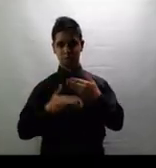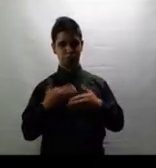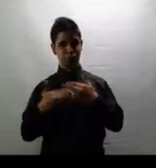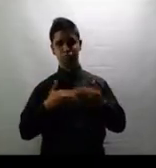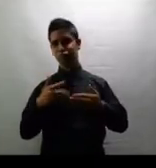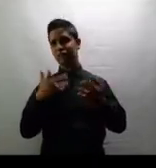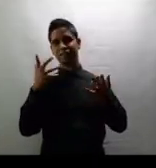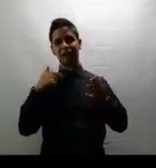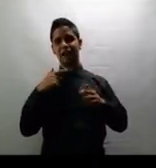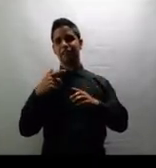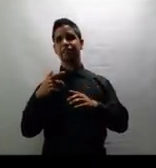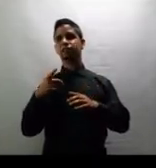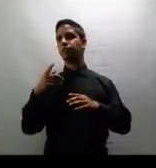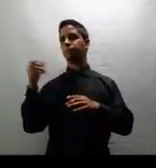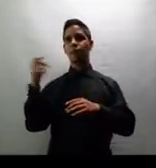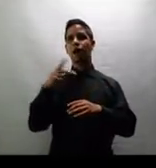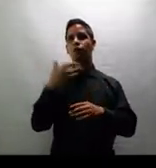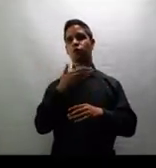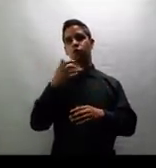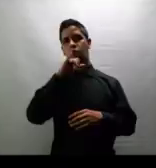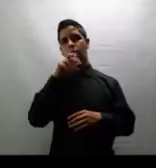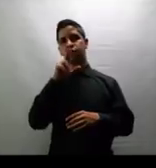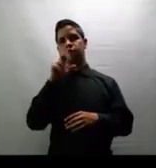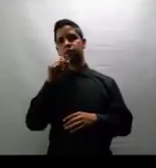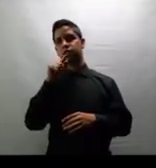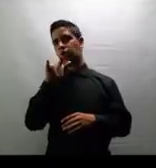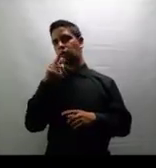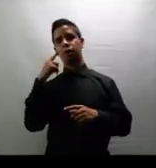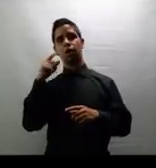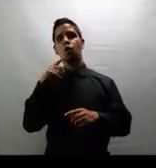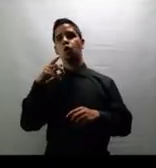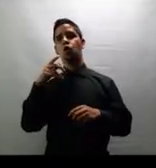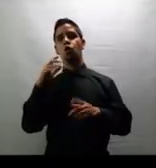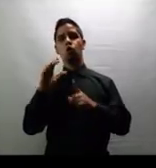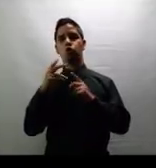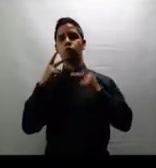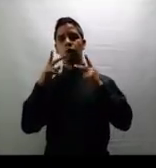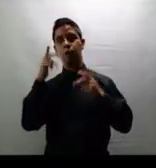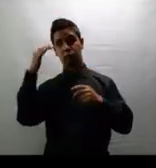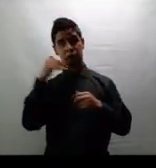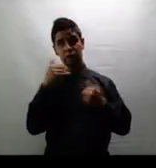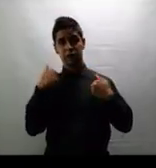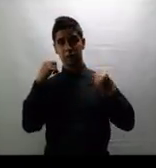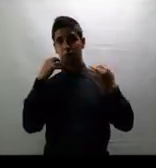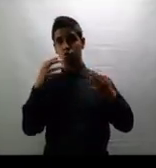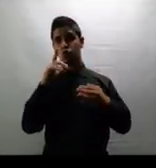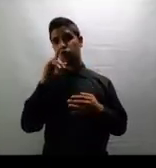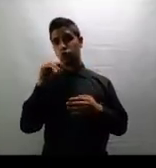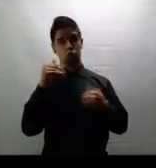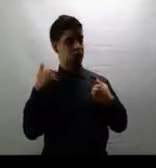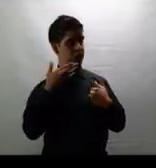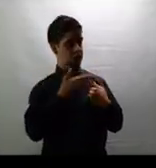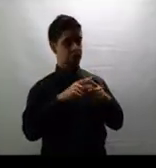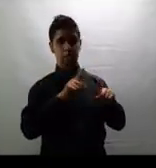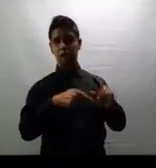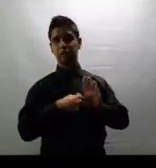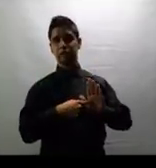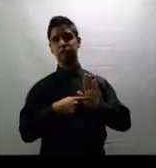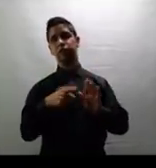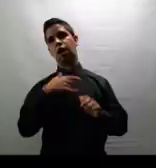con javier santiago de la fundación nacional para la cultura popular porque él tiene un montón de discos ahí yo quiero saber